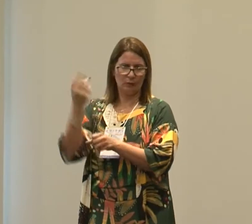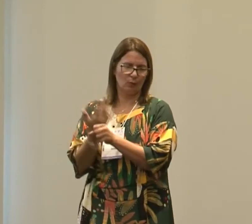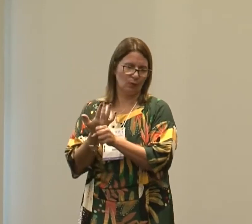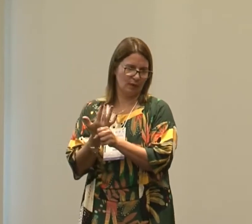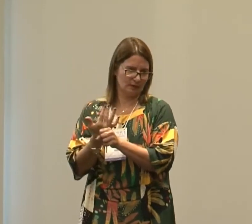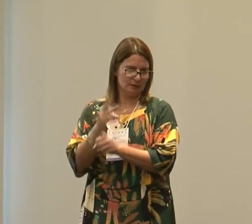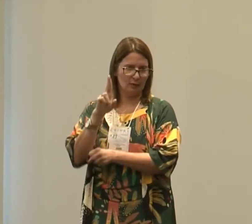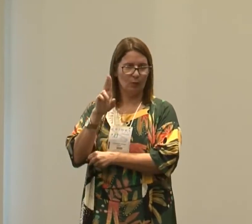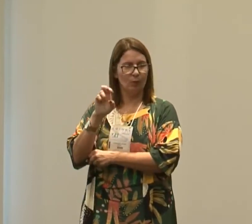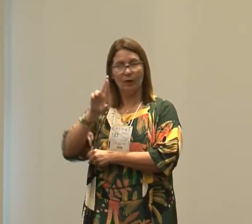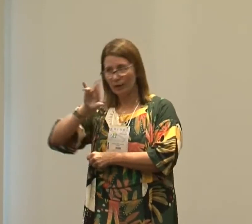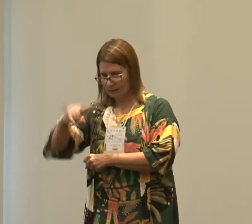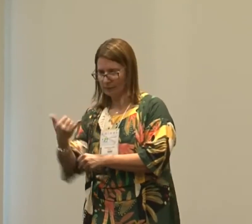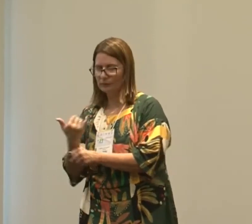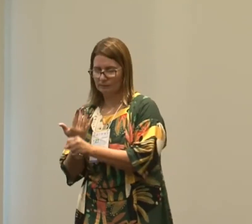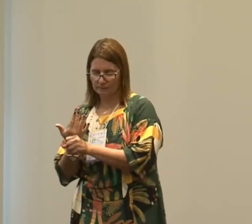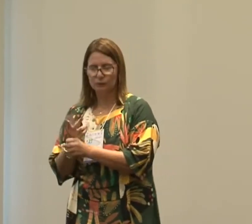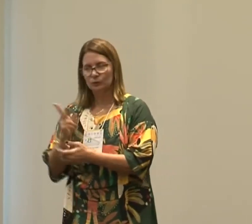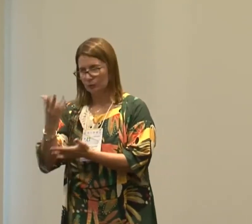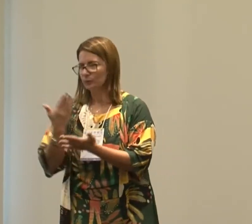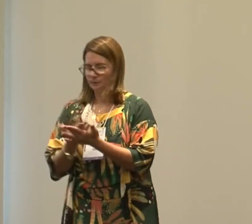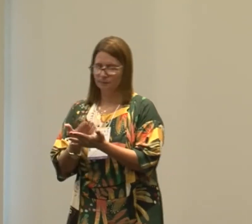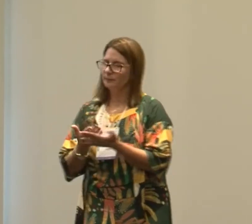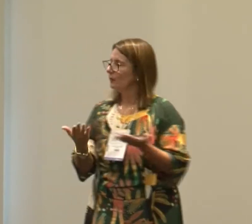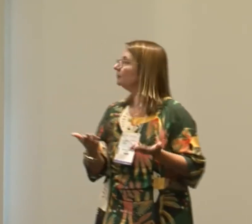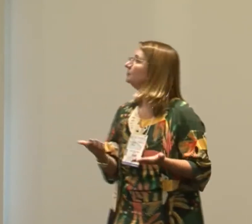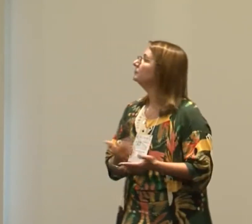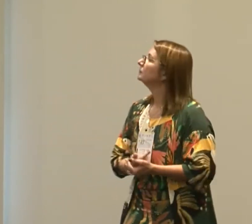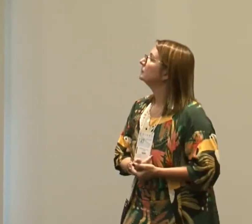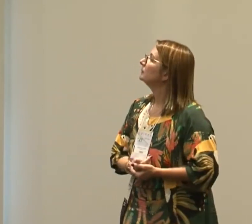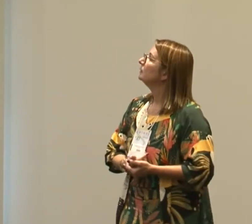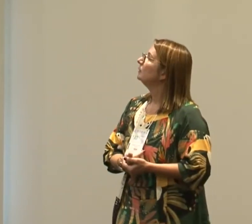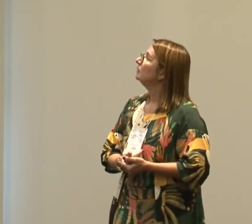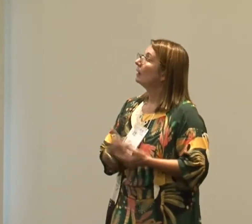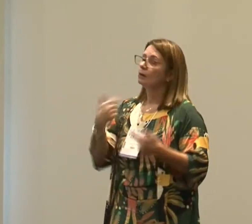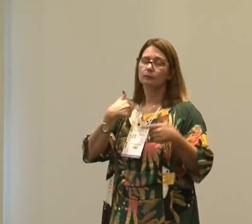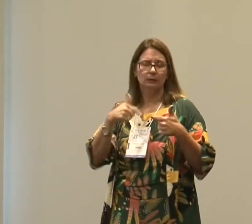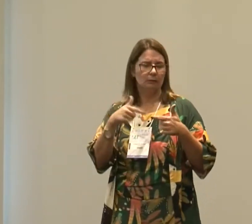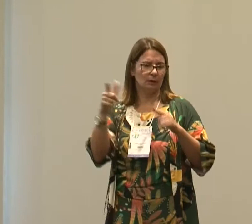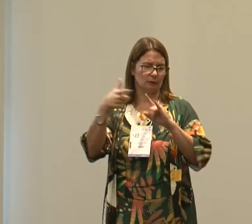Agora eu continuo estudando, faço doutorado na UERJ.